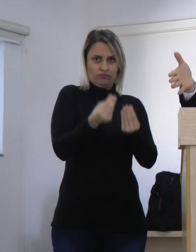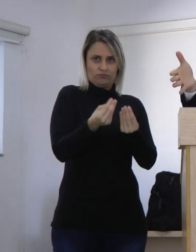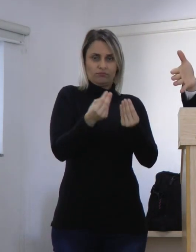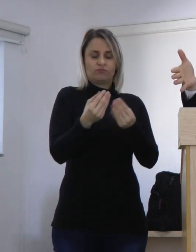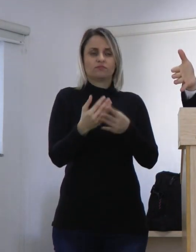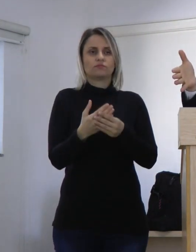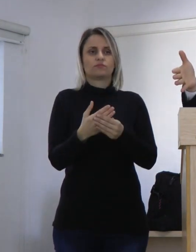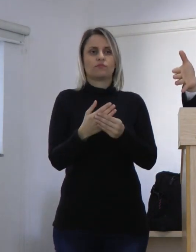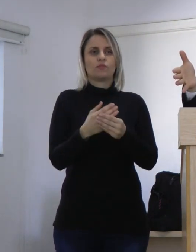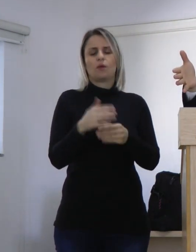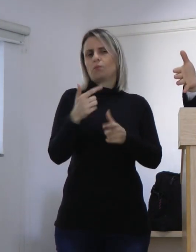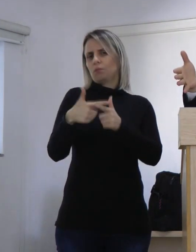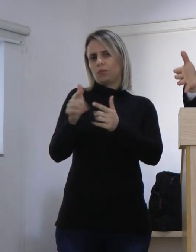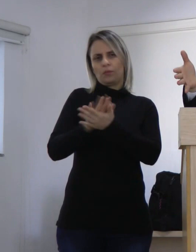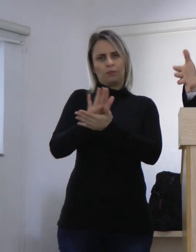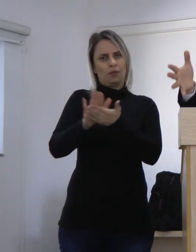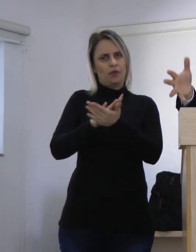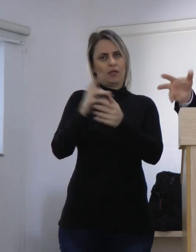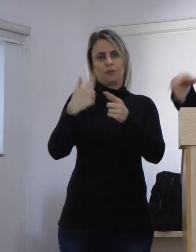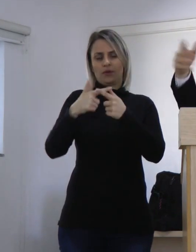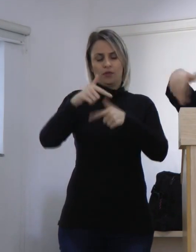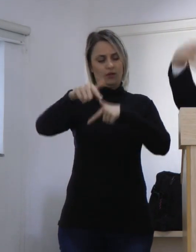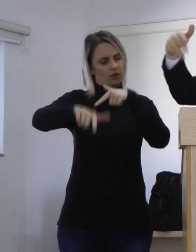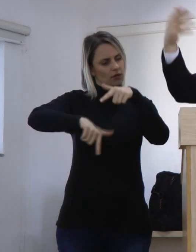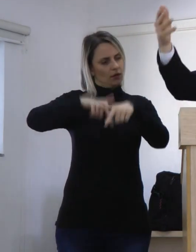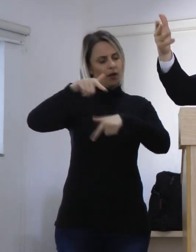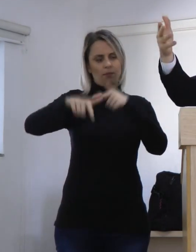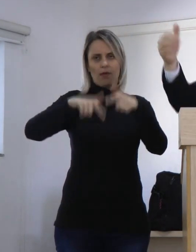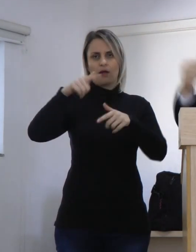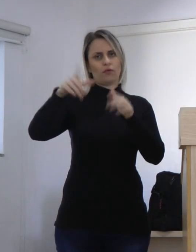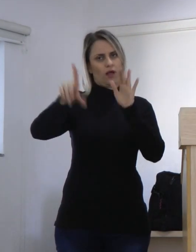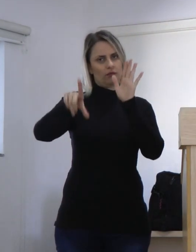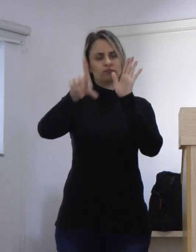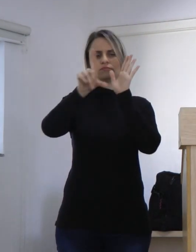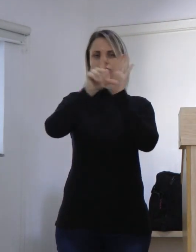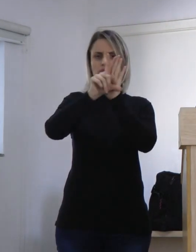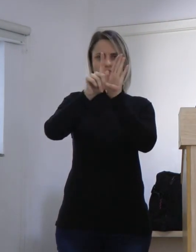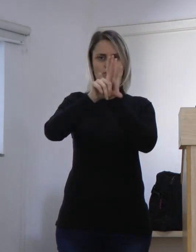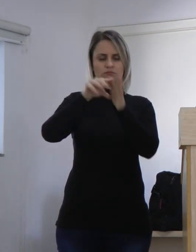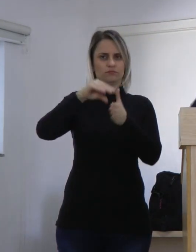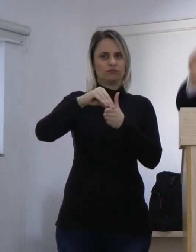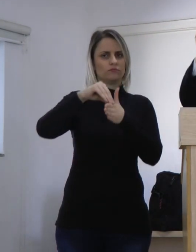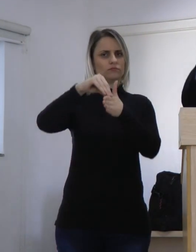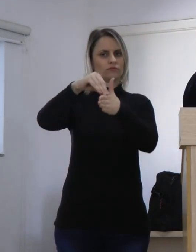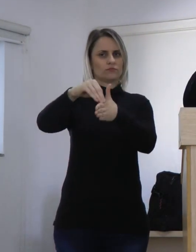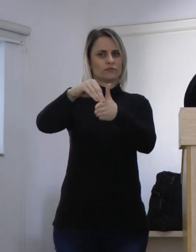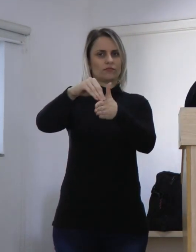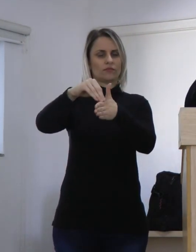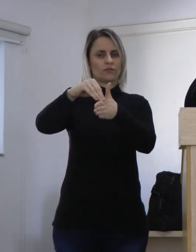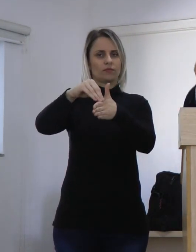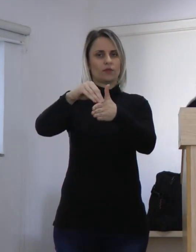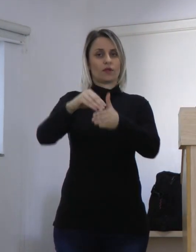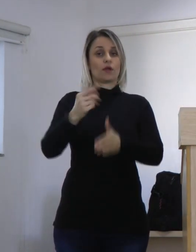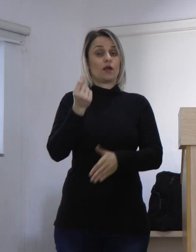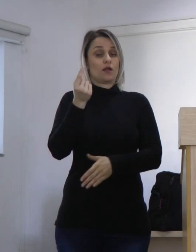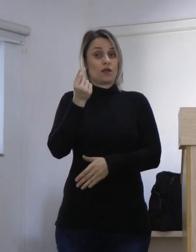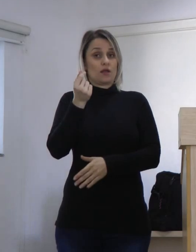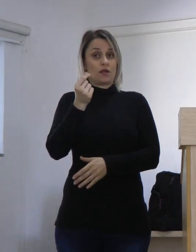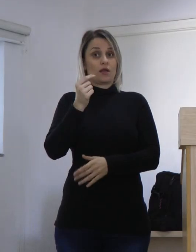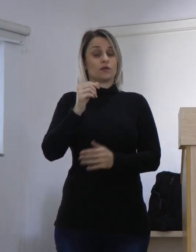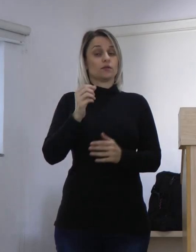lei divina. E a riqueza promove o progresso. Mas é uma prova muito